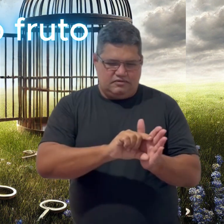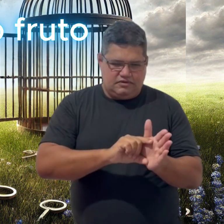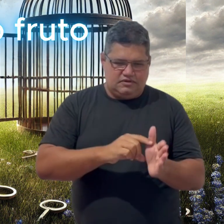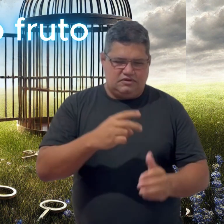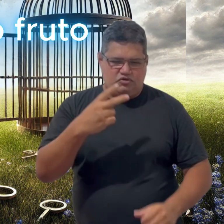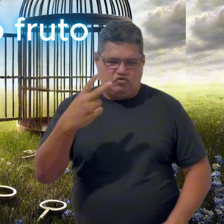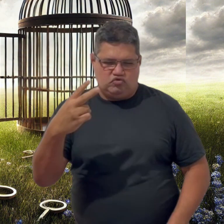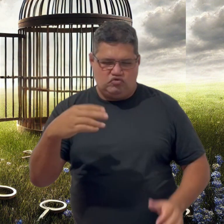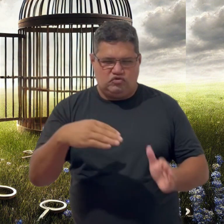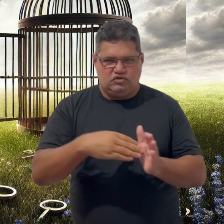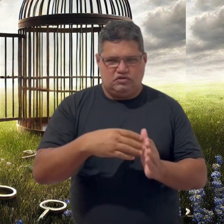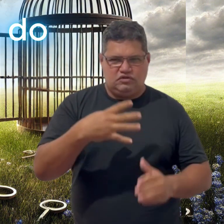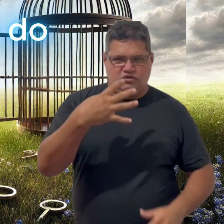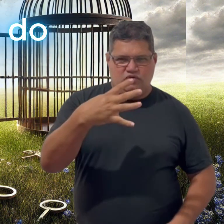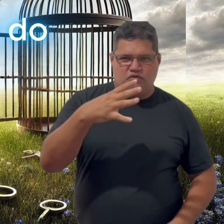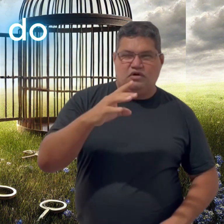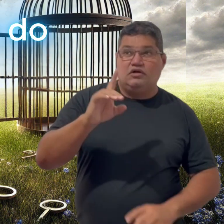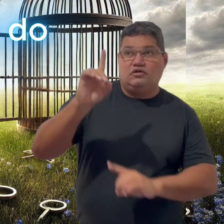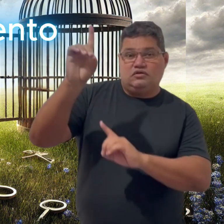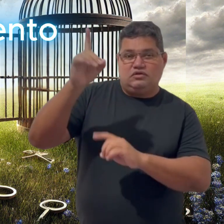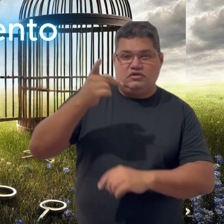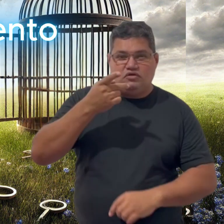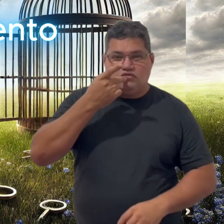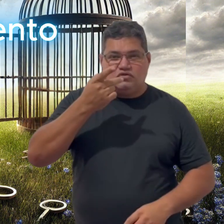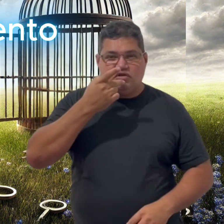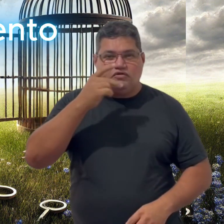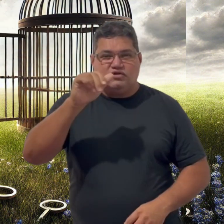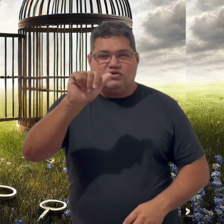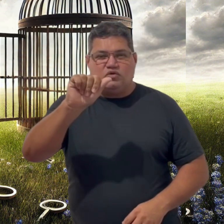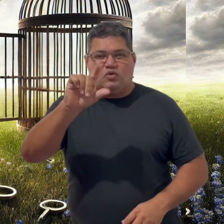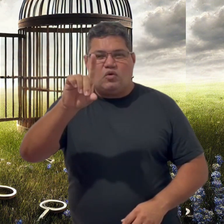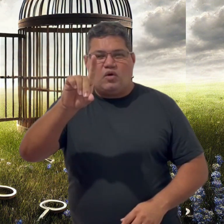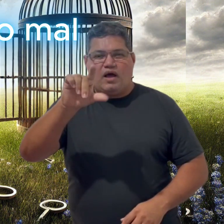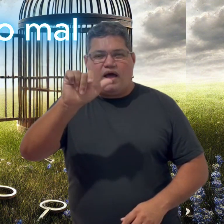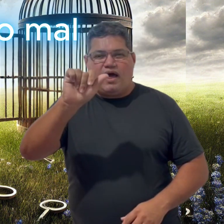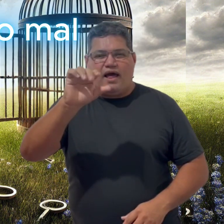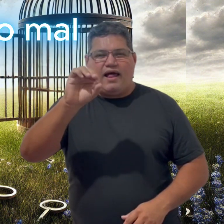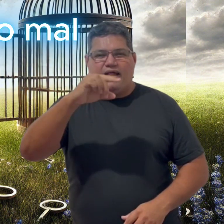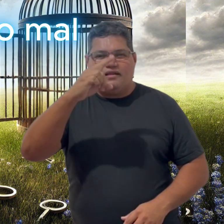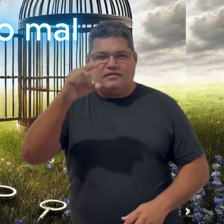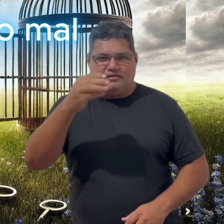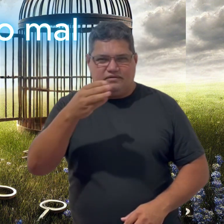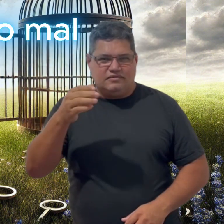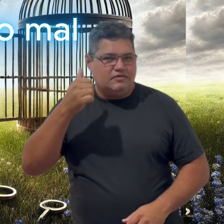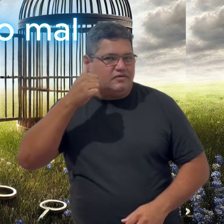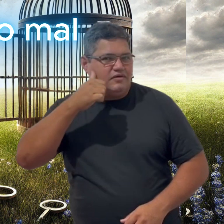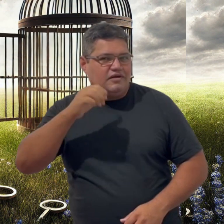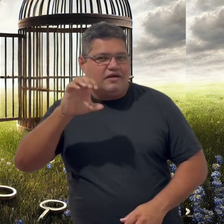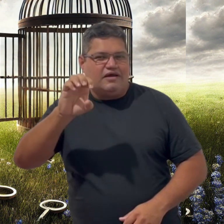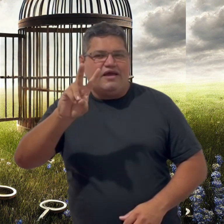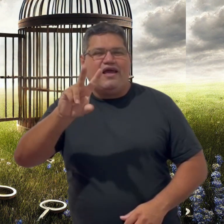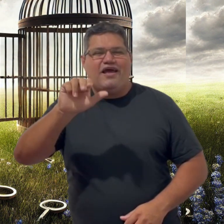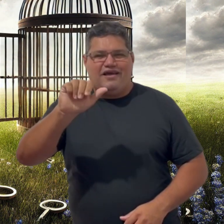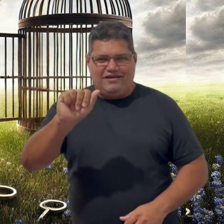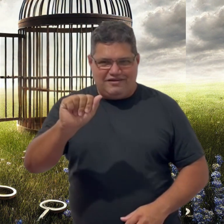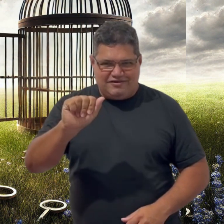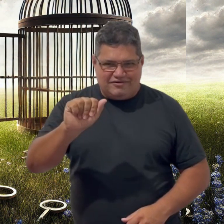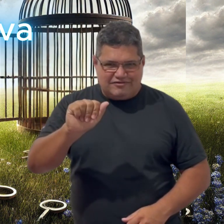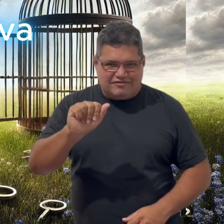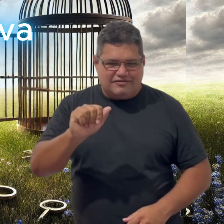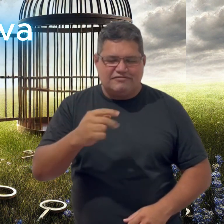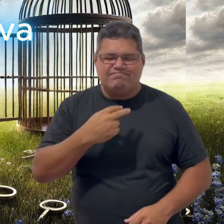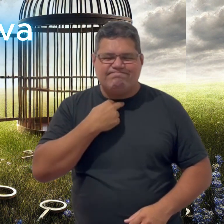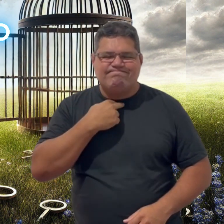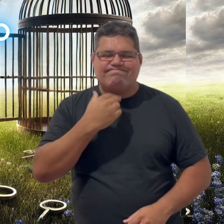comer do fruto da árvore do conhecimento do bem e do mal,